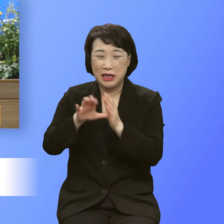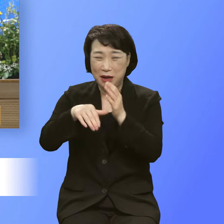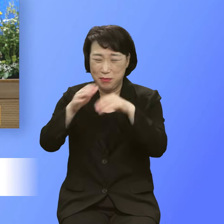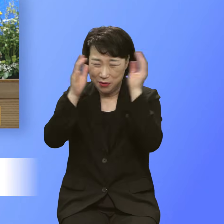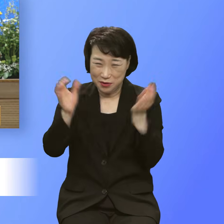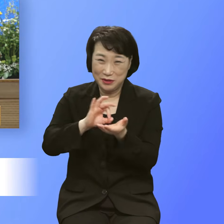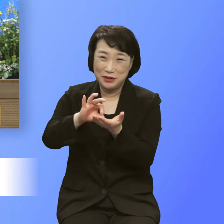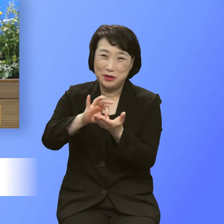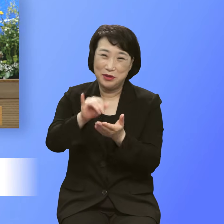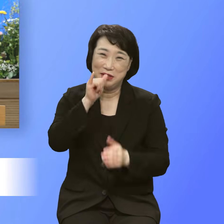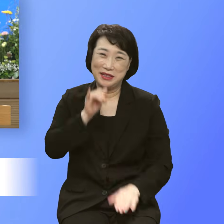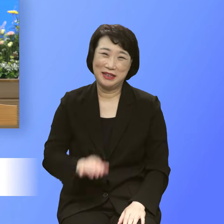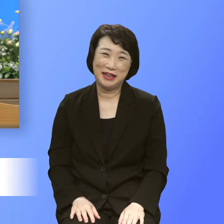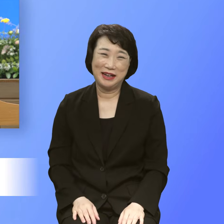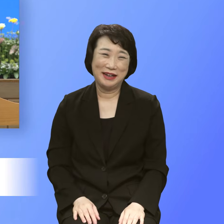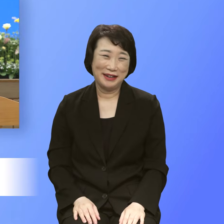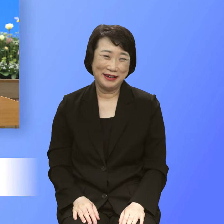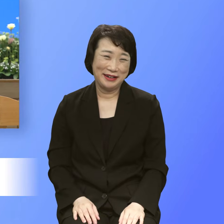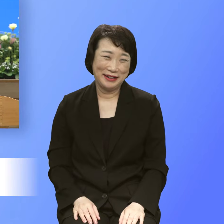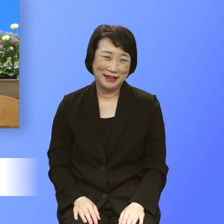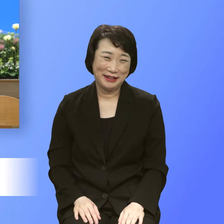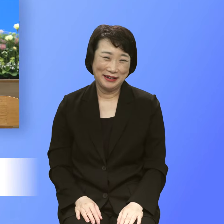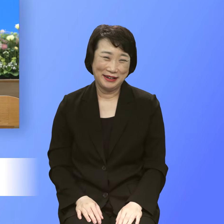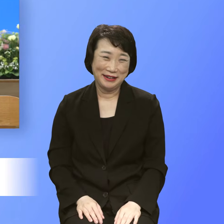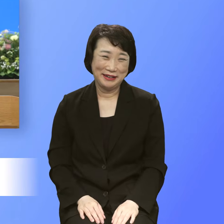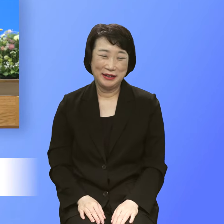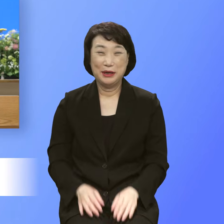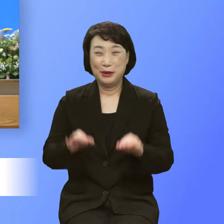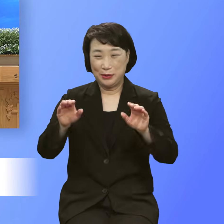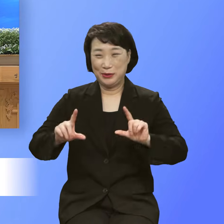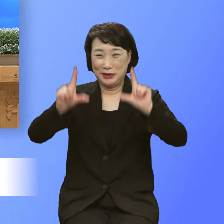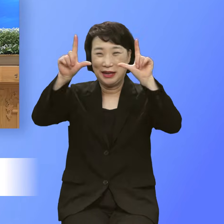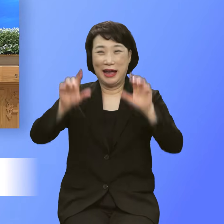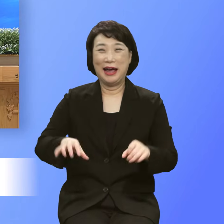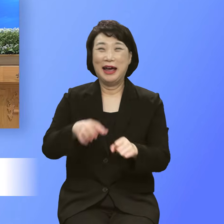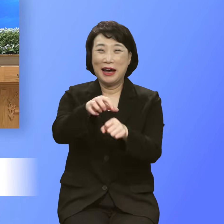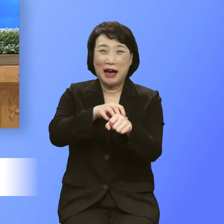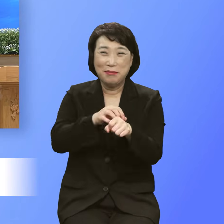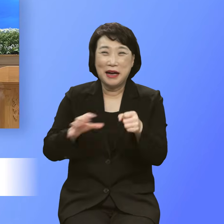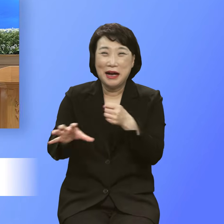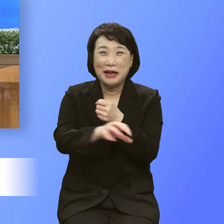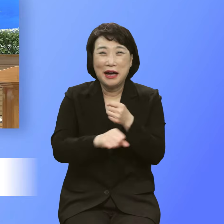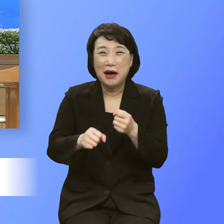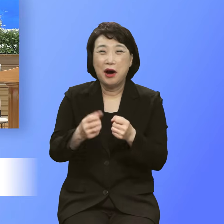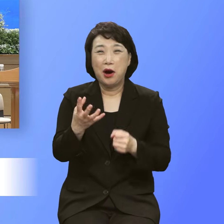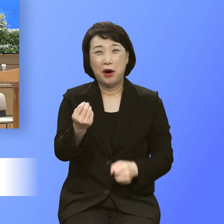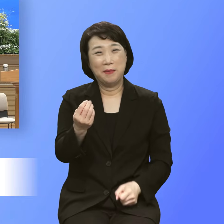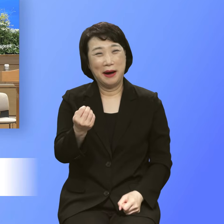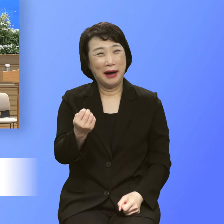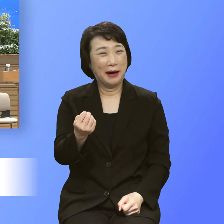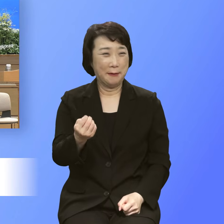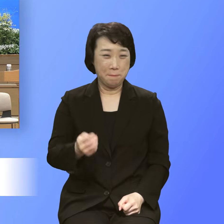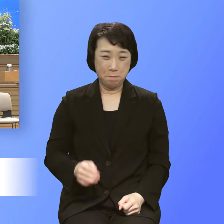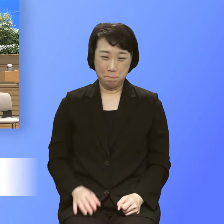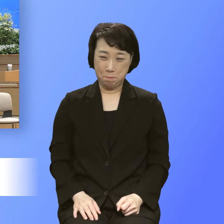썼죠. 예. 금년에 감자를 얼마나 캤느냐.